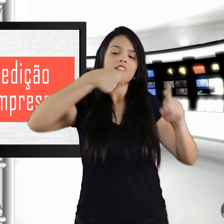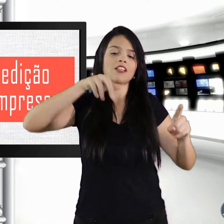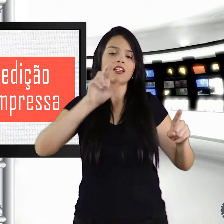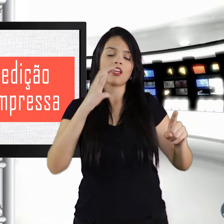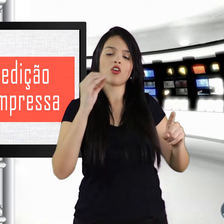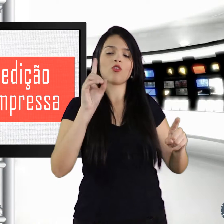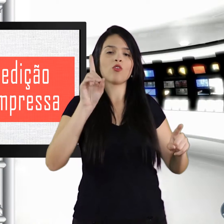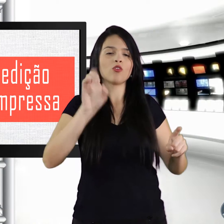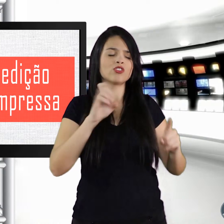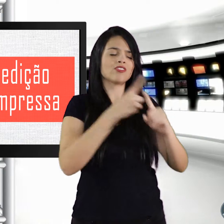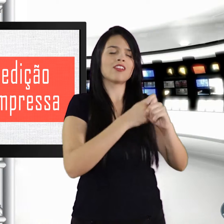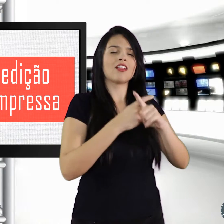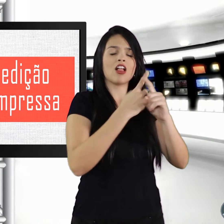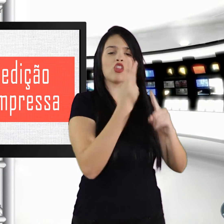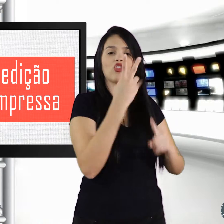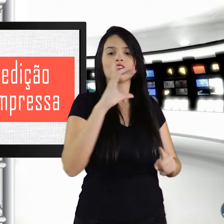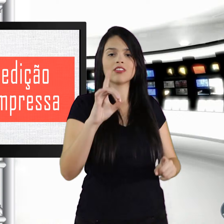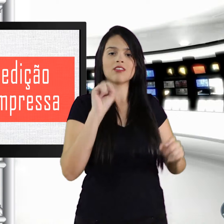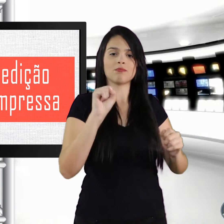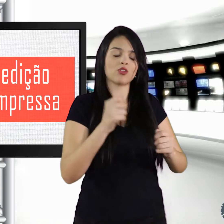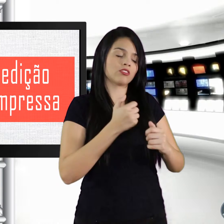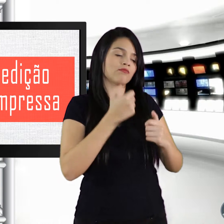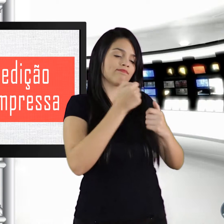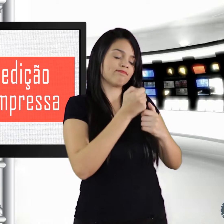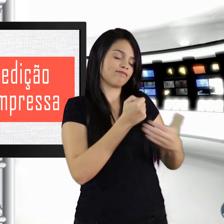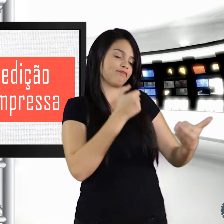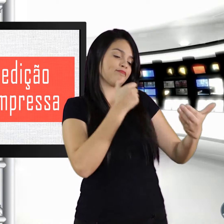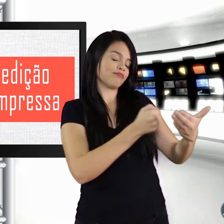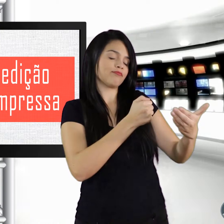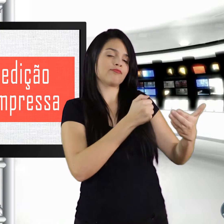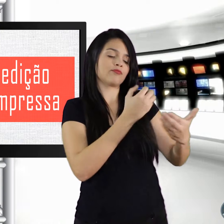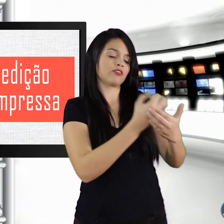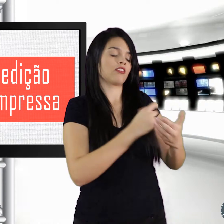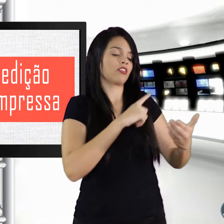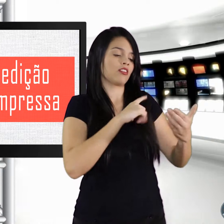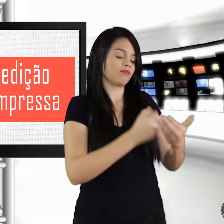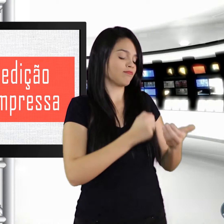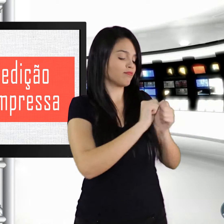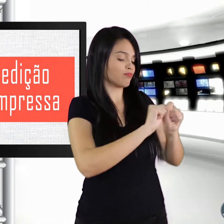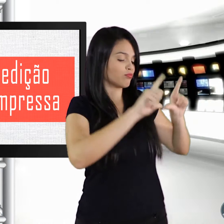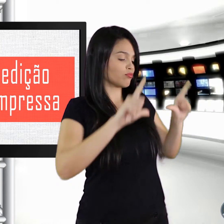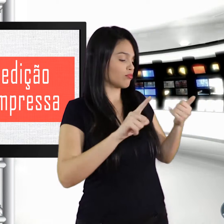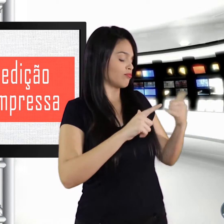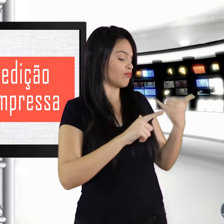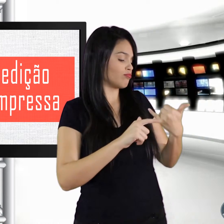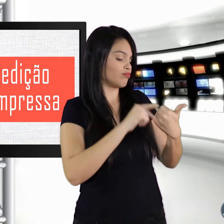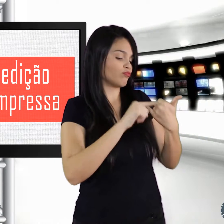em 2D, que podem ser escaneados pela maioria dos aparelhos celulares que têm câmera fotográfica. No caso das